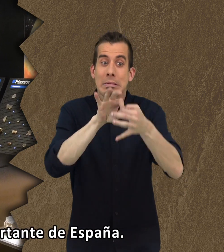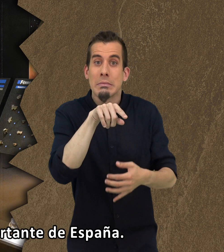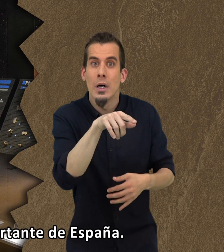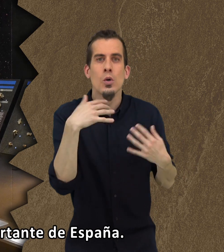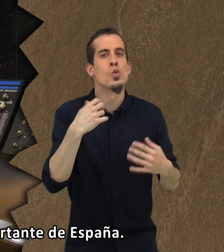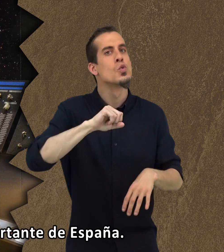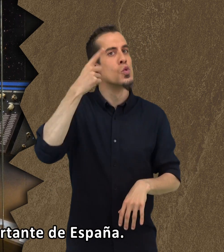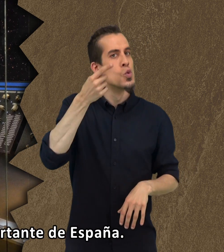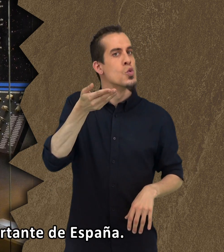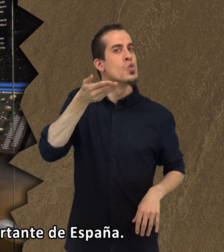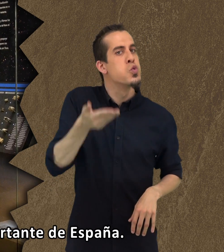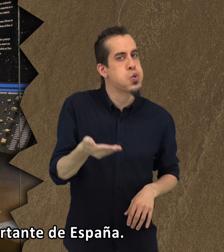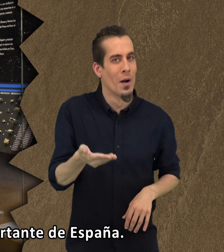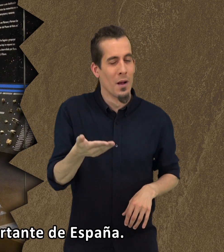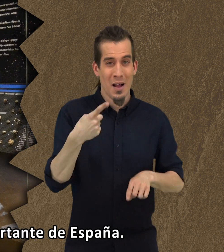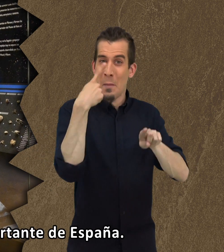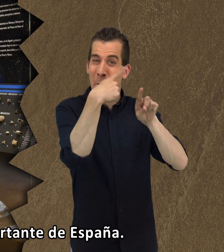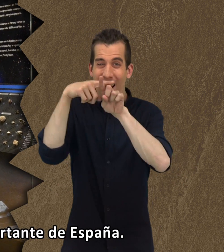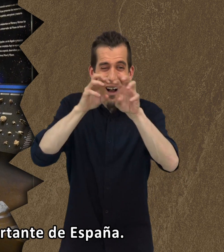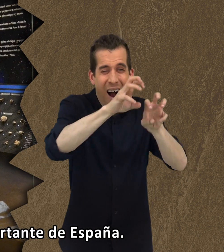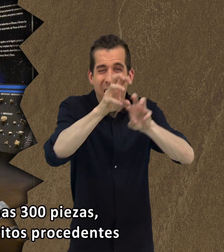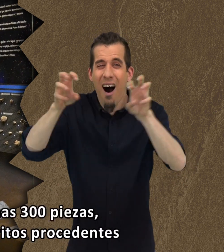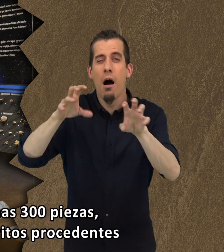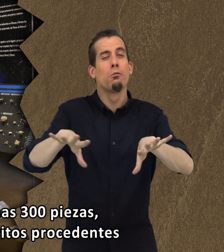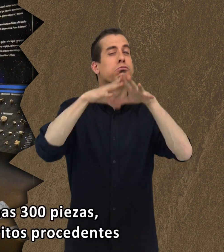la más importante de españa